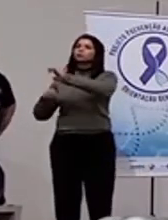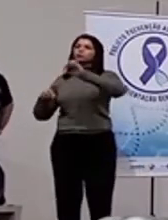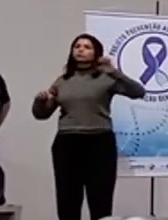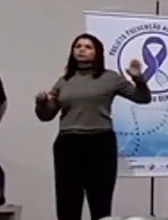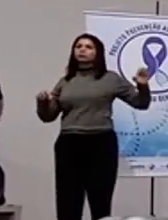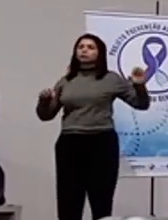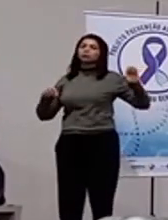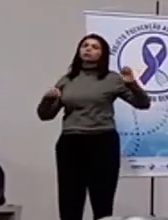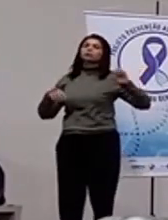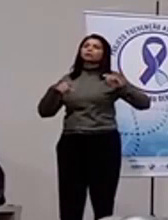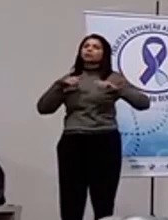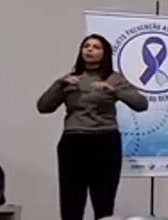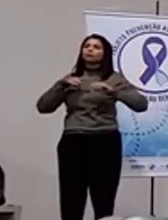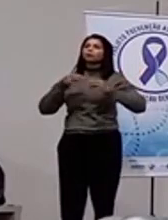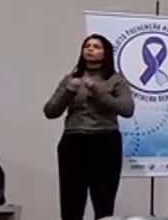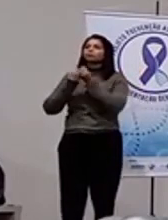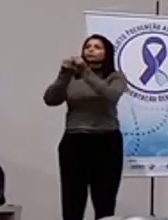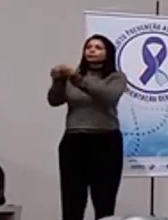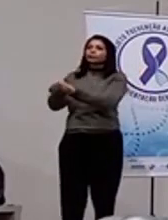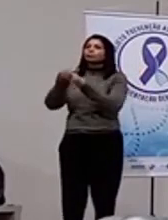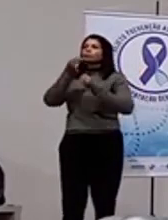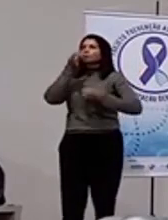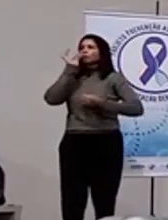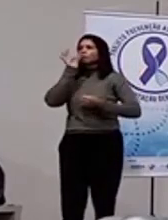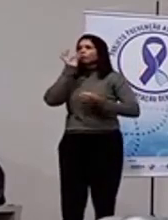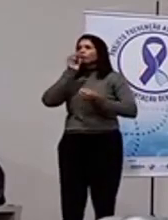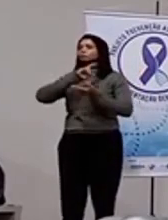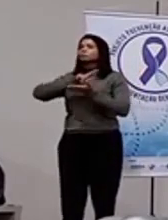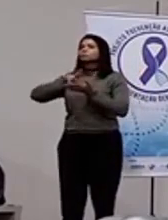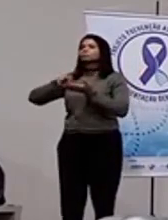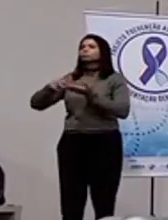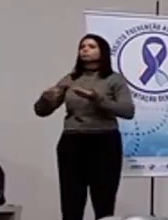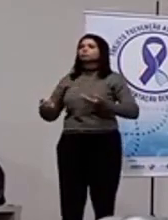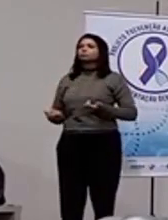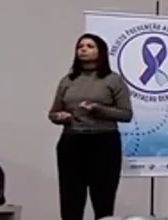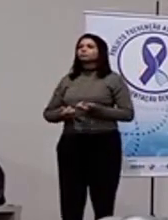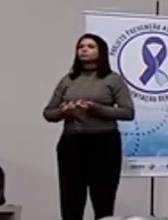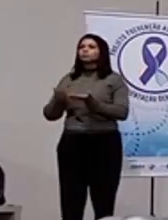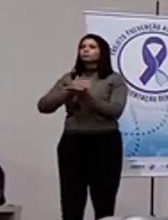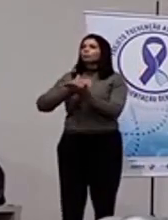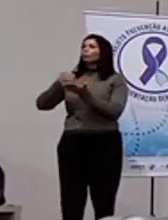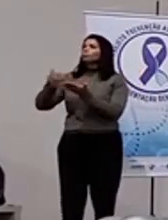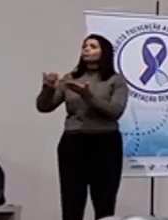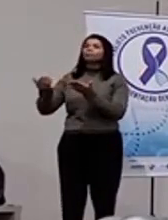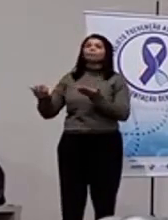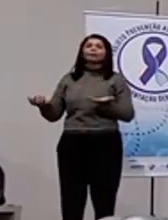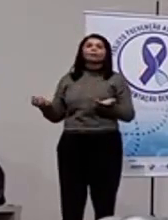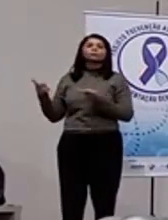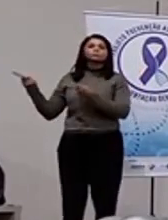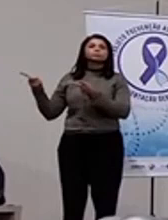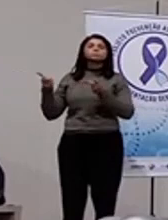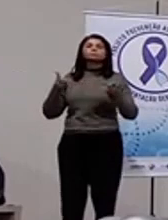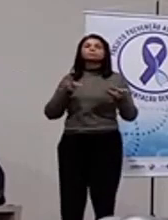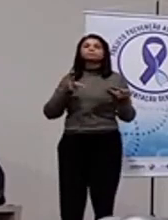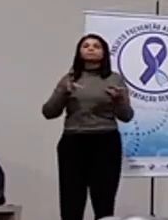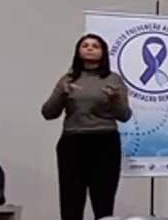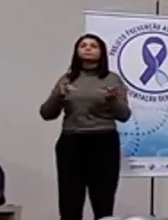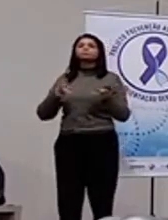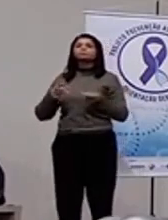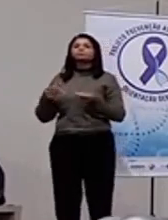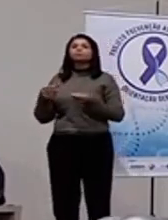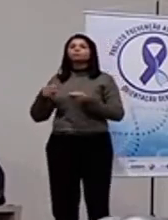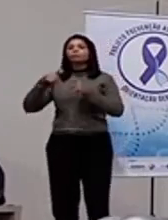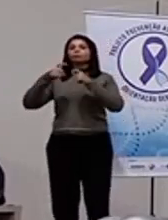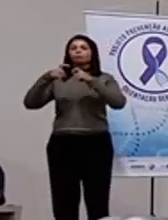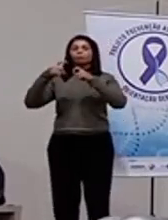servido posteriormente um coffee break. Sendo assim, para início, convido o muito digníssimo PhD, Dr.